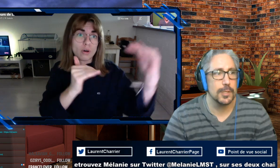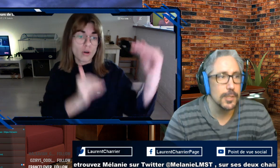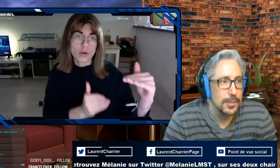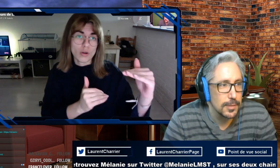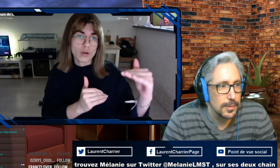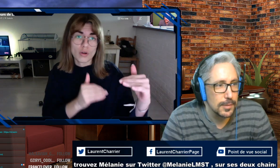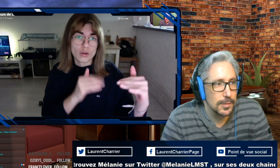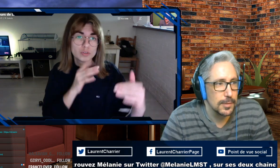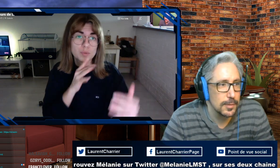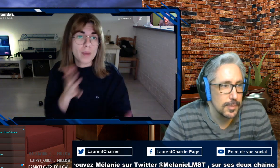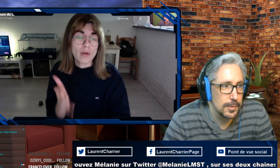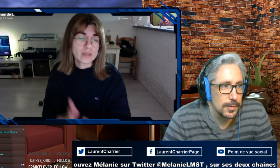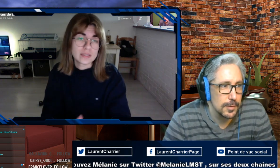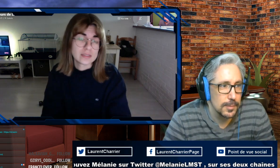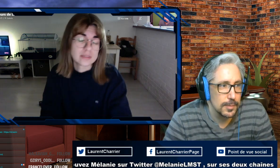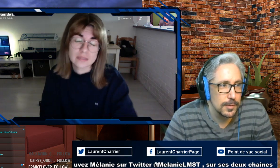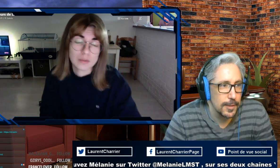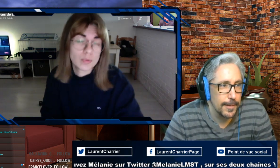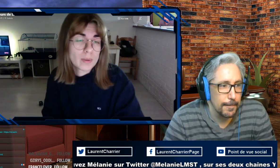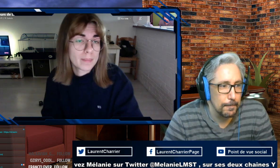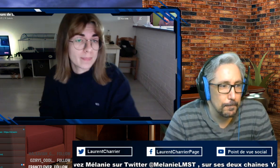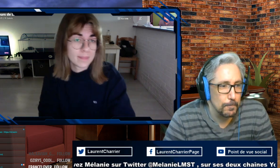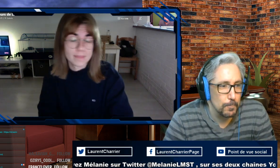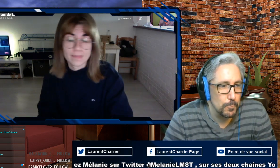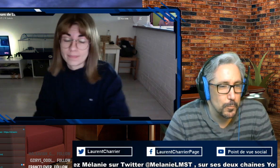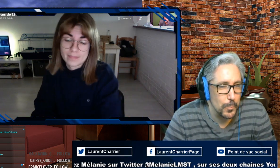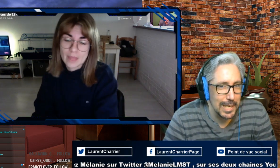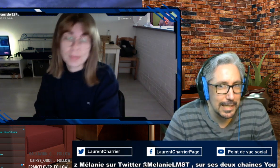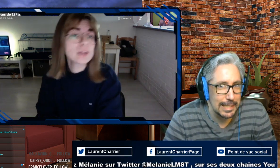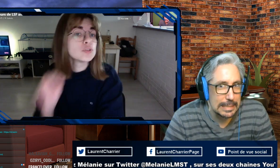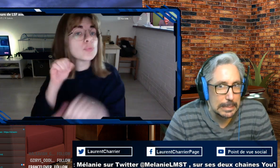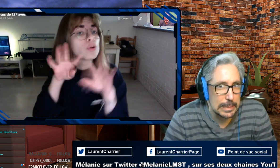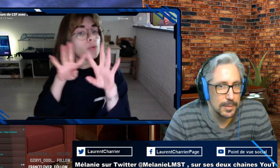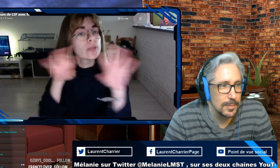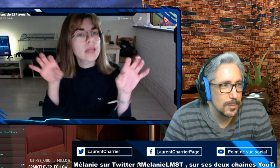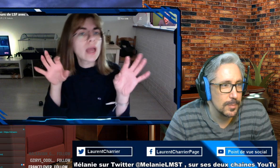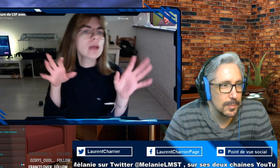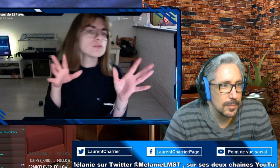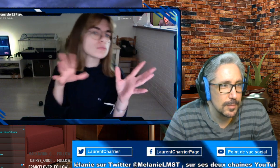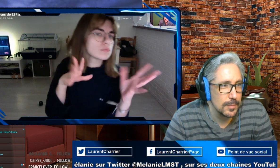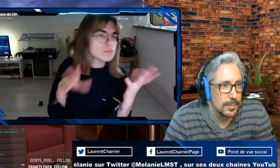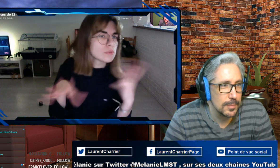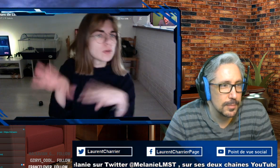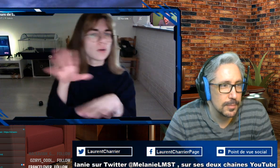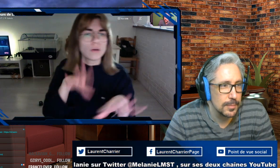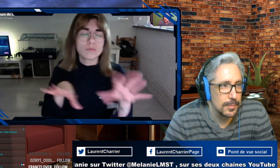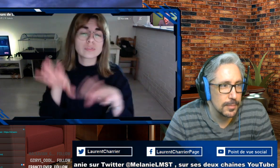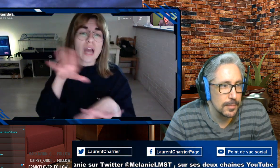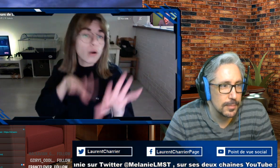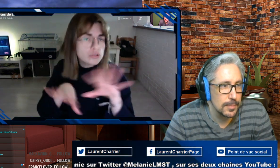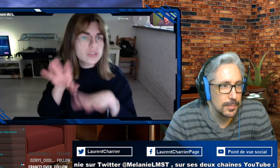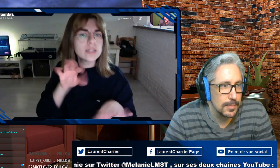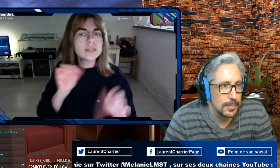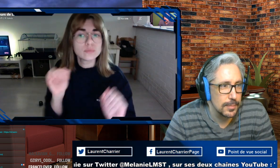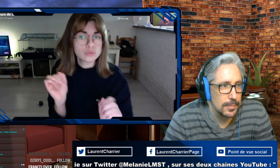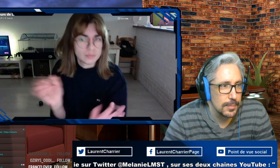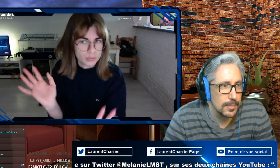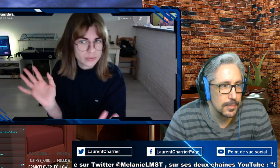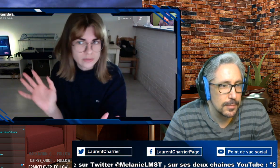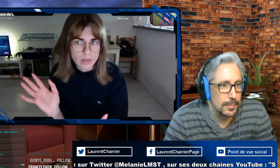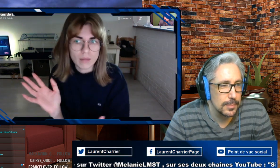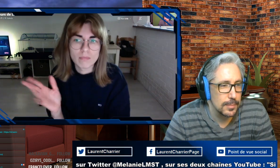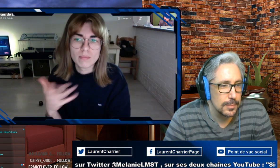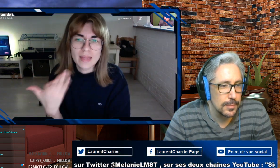donc, je peux pas, en fait. C'est un problème. Après, j'ai plus le week-end. Tout s'arranger, tout